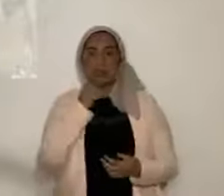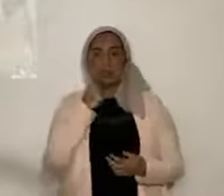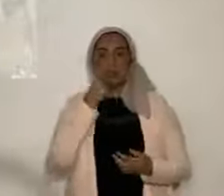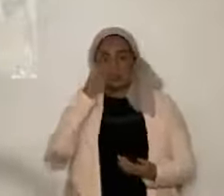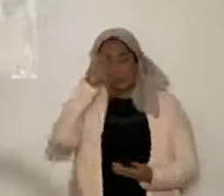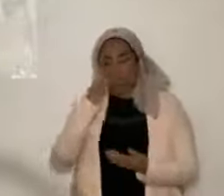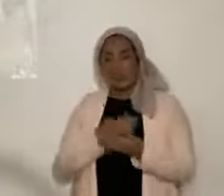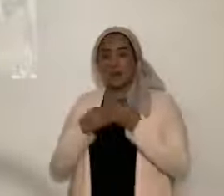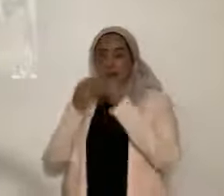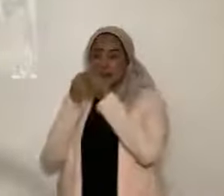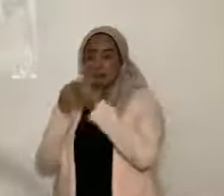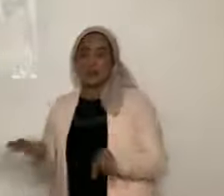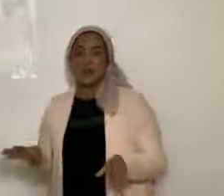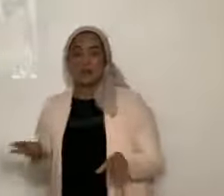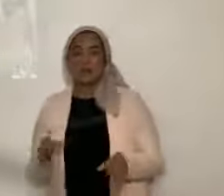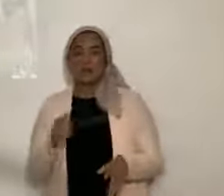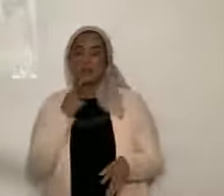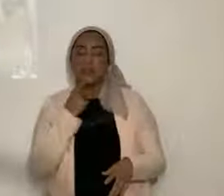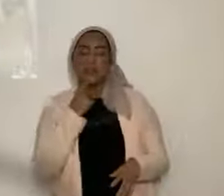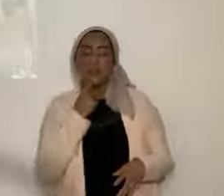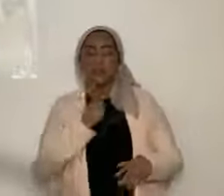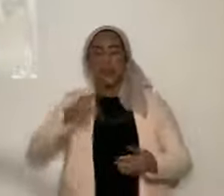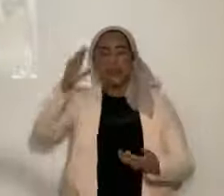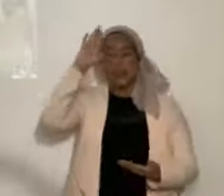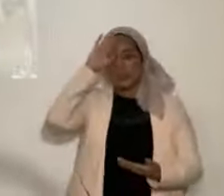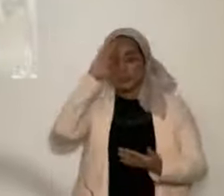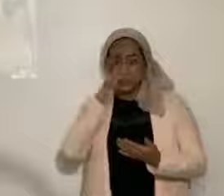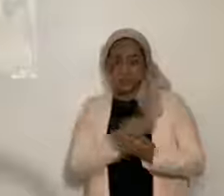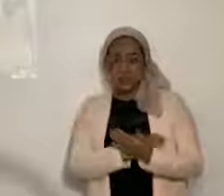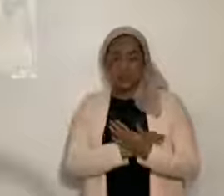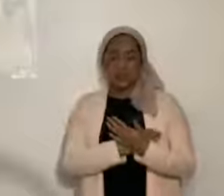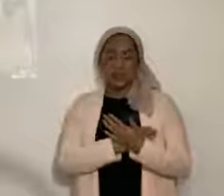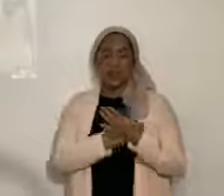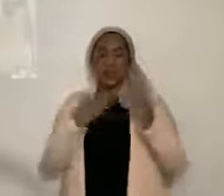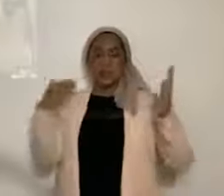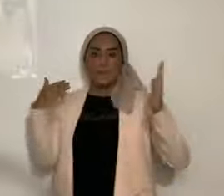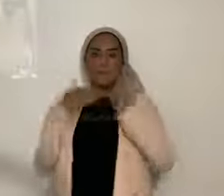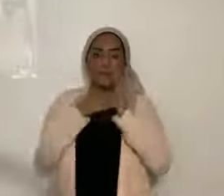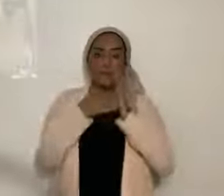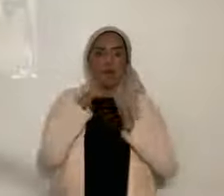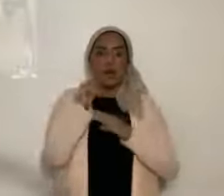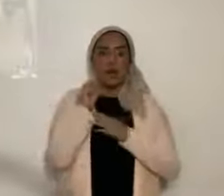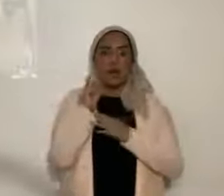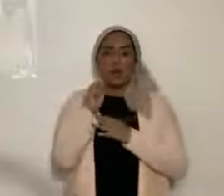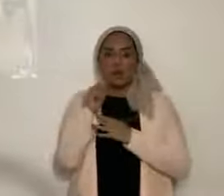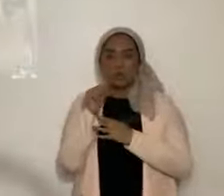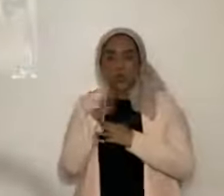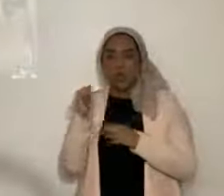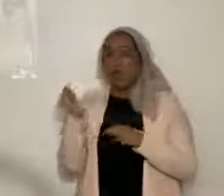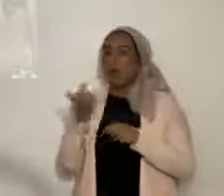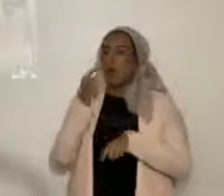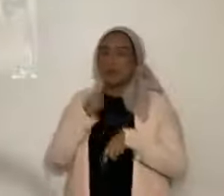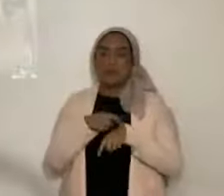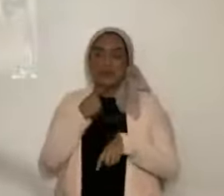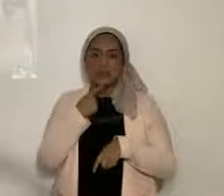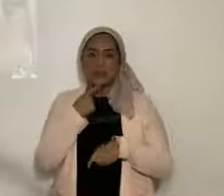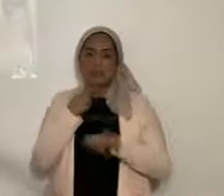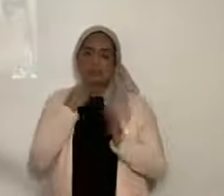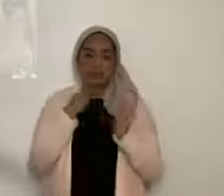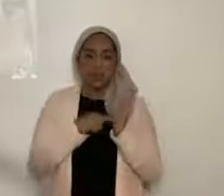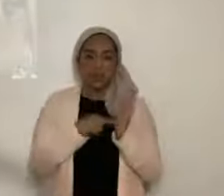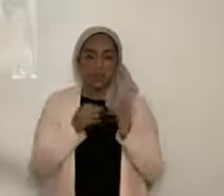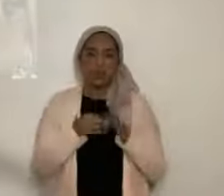hijo de perdición, dice el hijo de la violación de la Torá. Todo el tiempo lo dice.